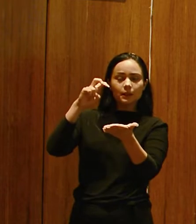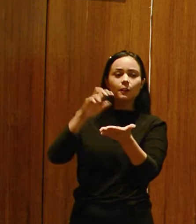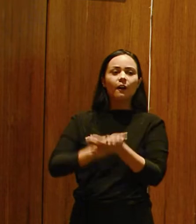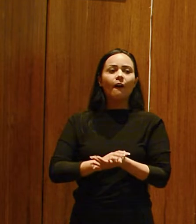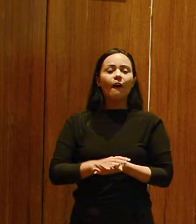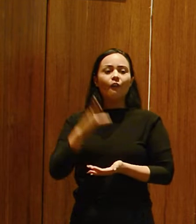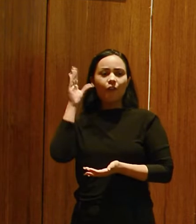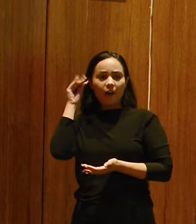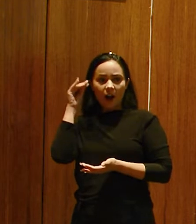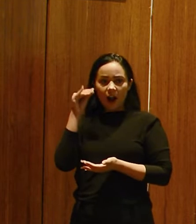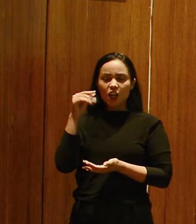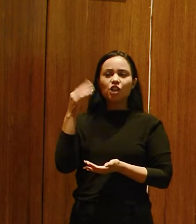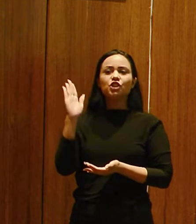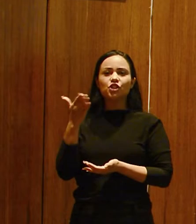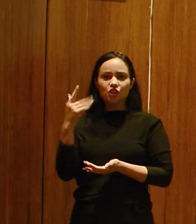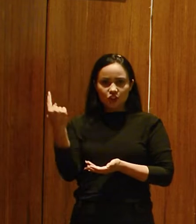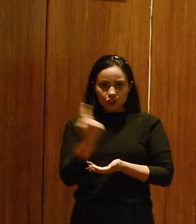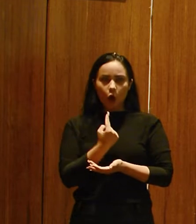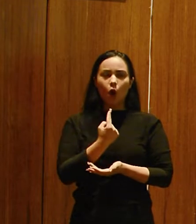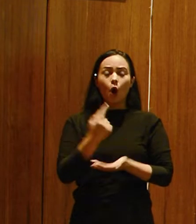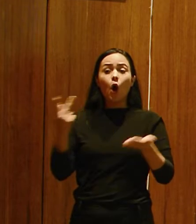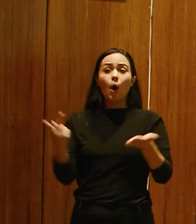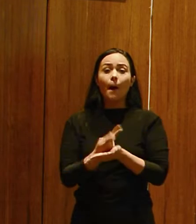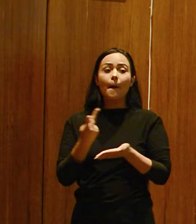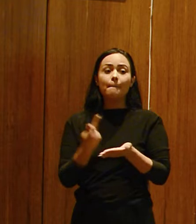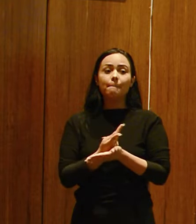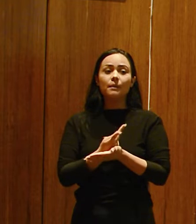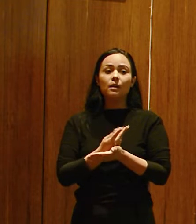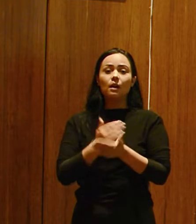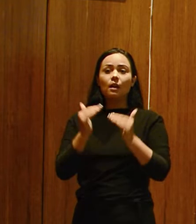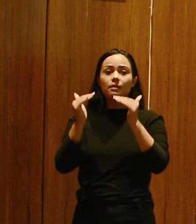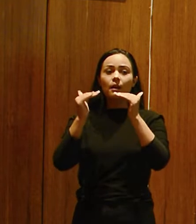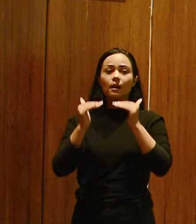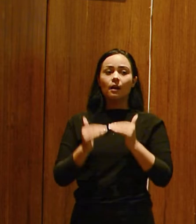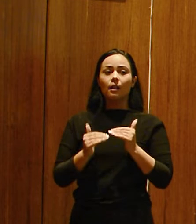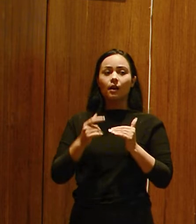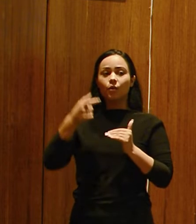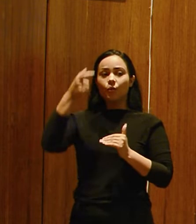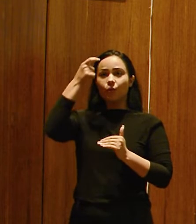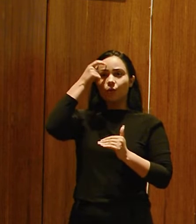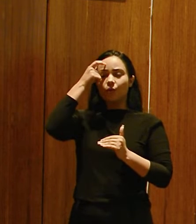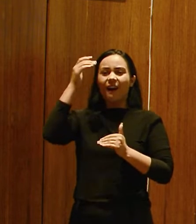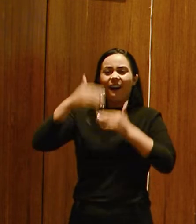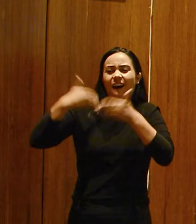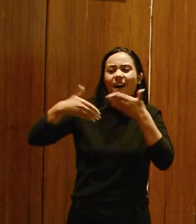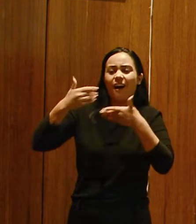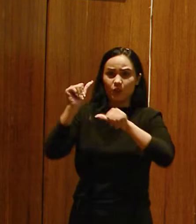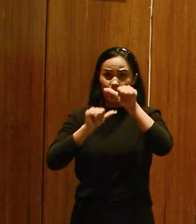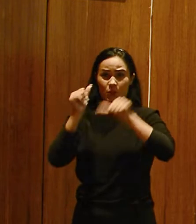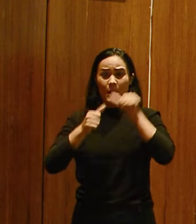Dr. Faye já trouxe para a gente, né? Uma das consequências é o declínio cognitivo acelerado, alterações na